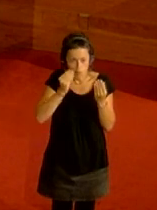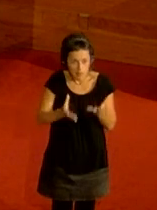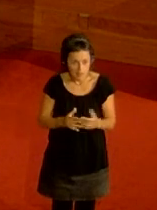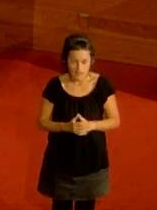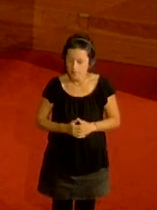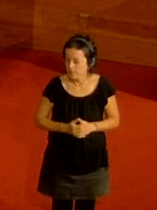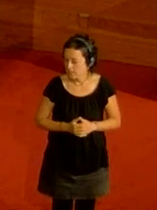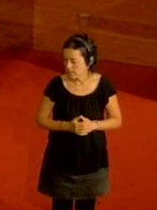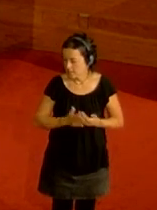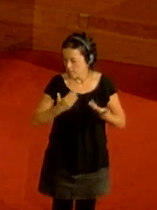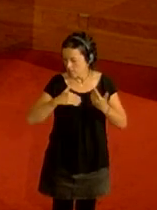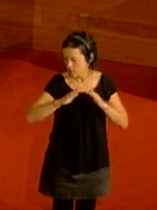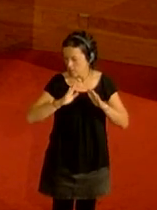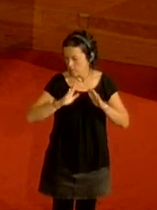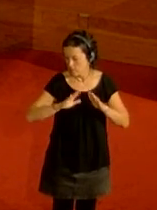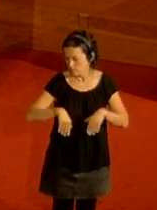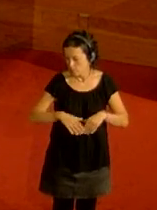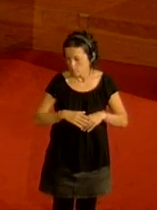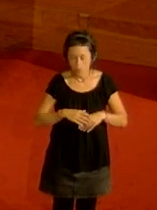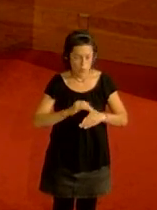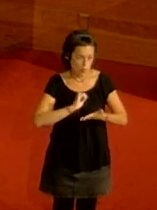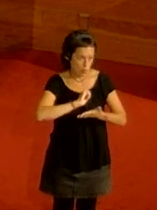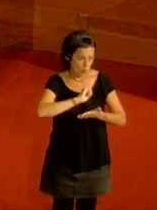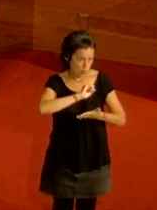de tiempos y y Vacío vital